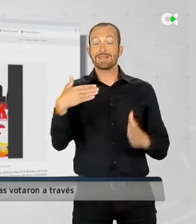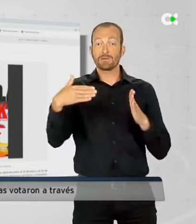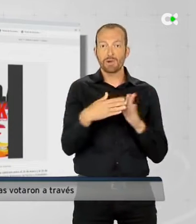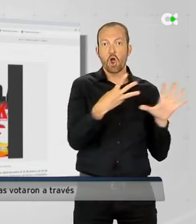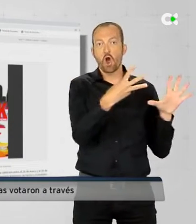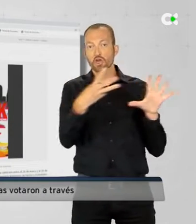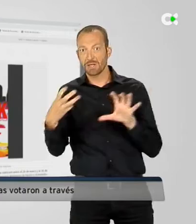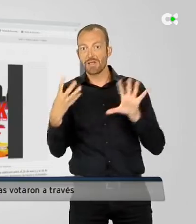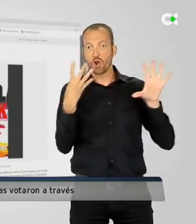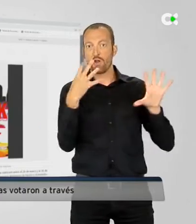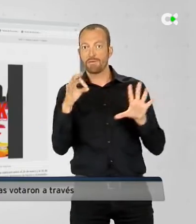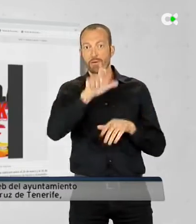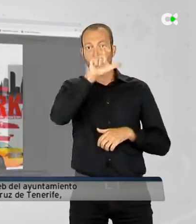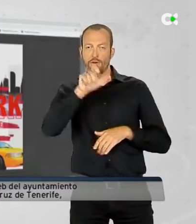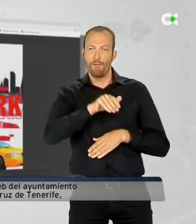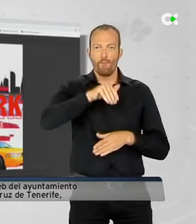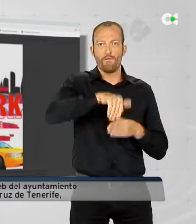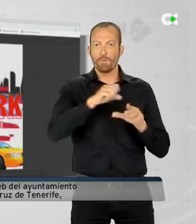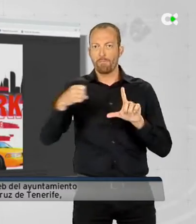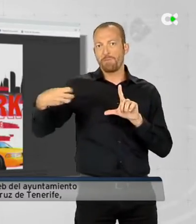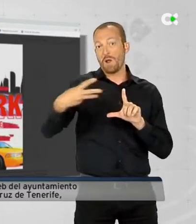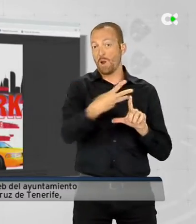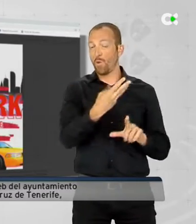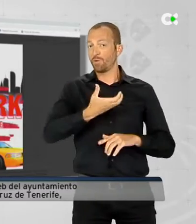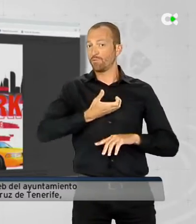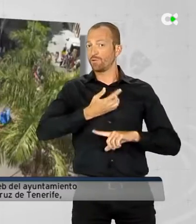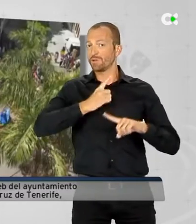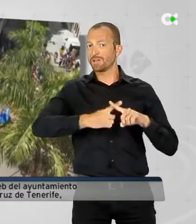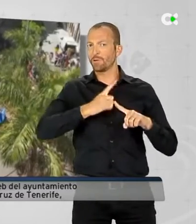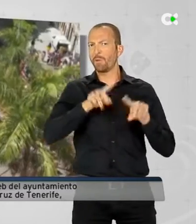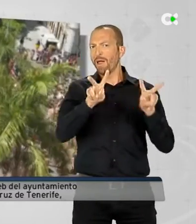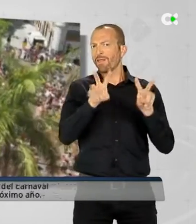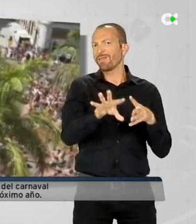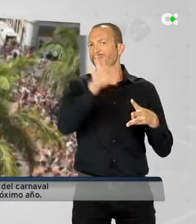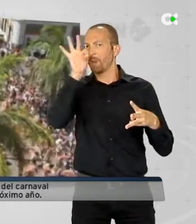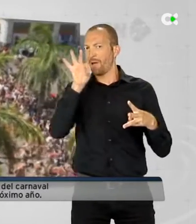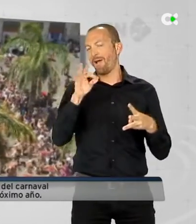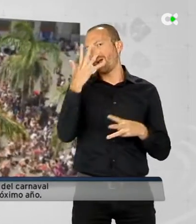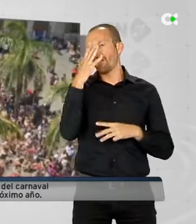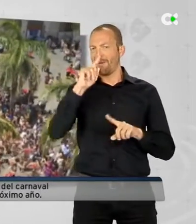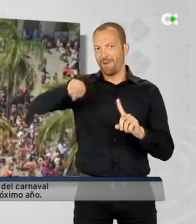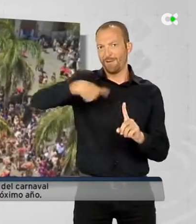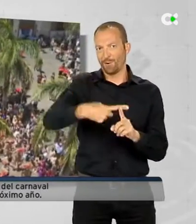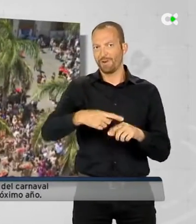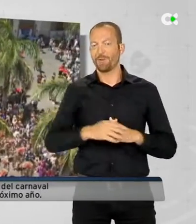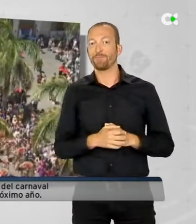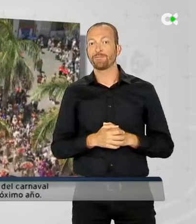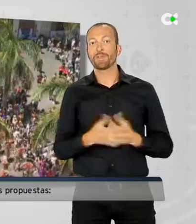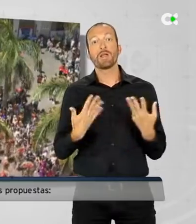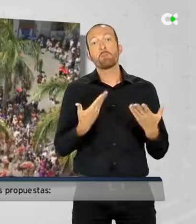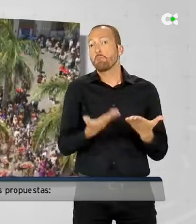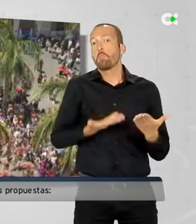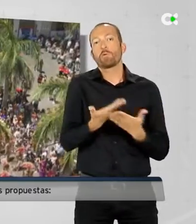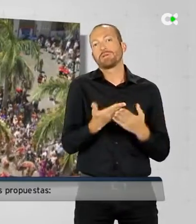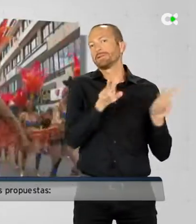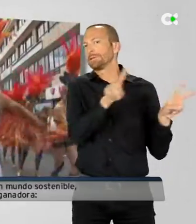3.880 personas votaron a través de la página web del Ayuntamiento de Santa Cruz de Tenerife el tema del carnaval del próximo año. Entre las